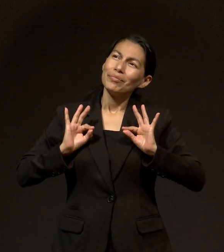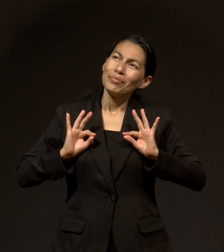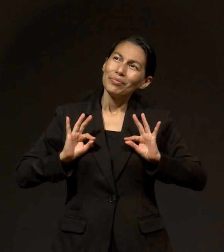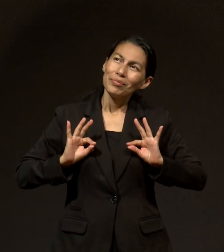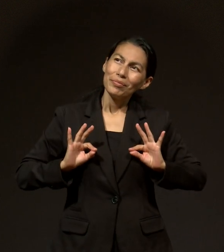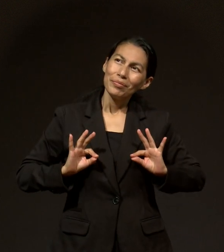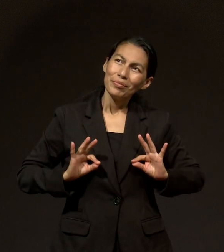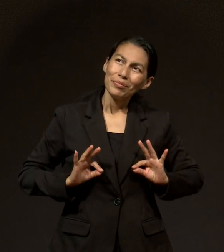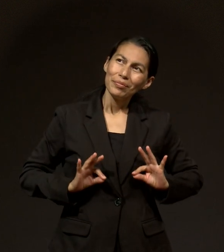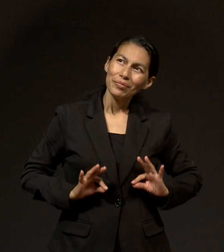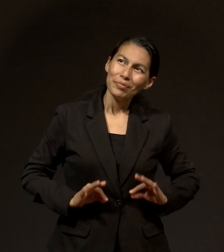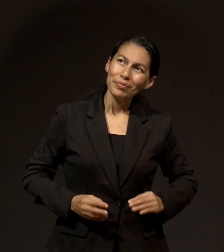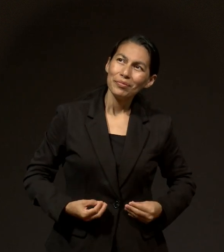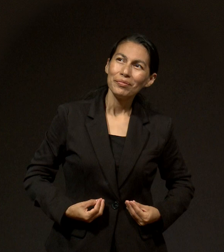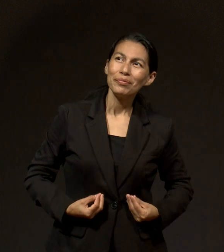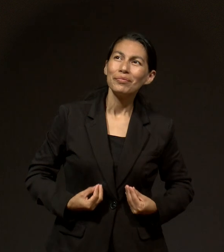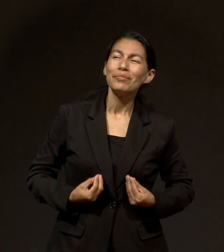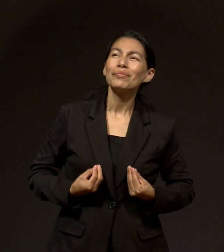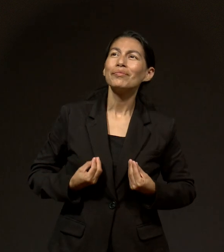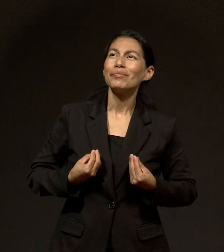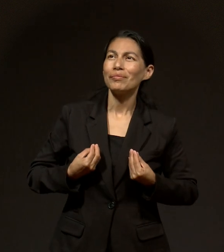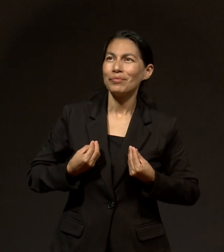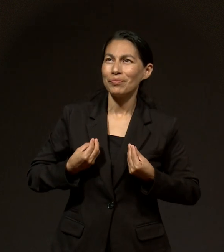la luz